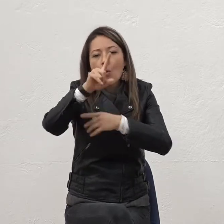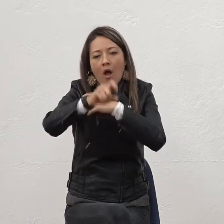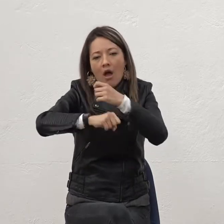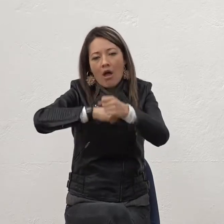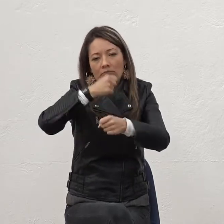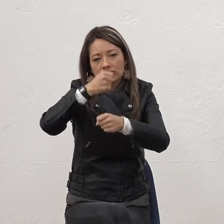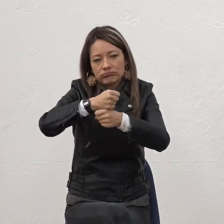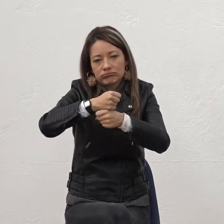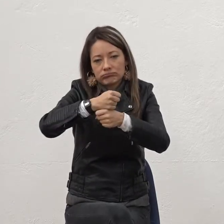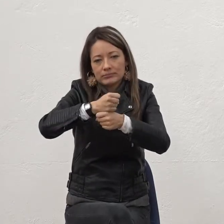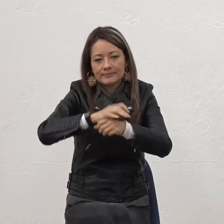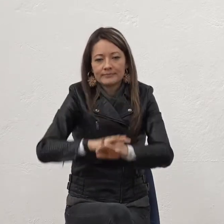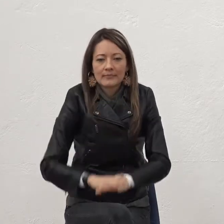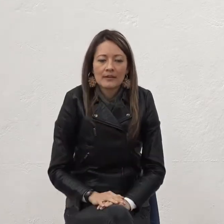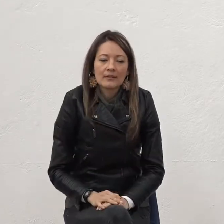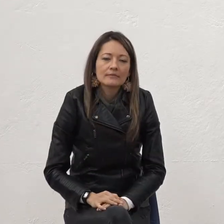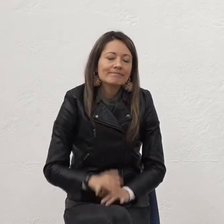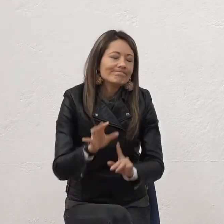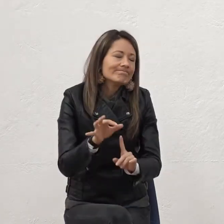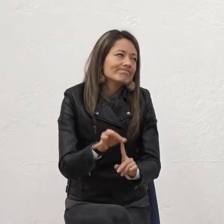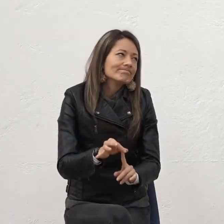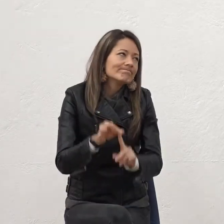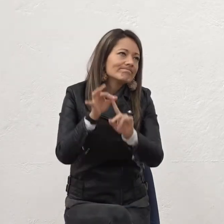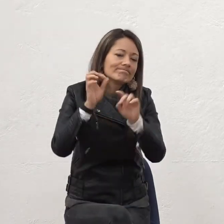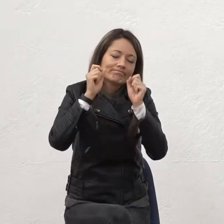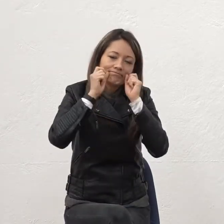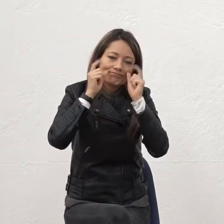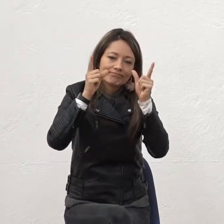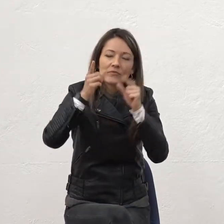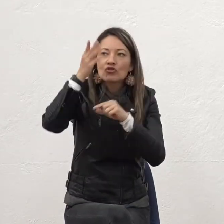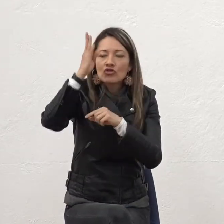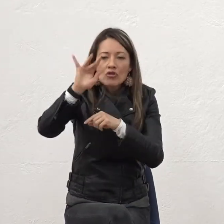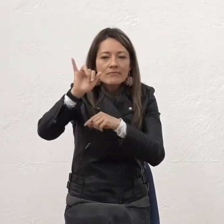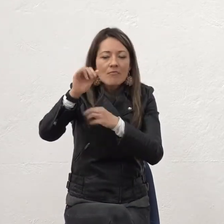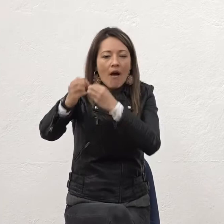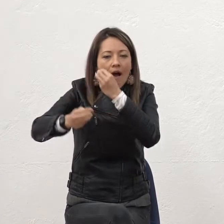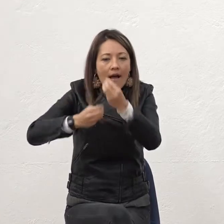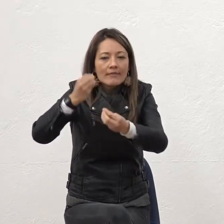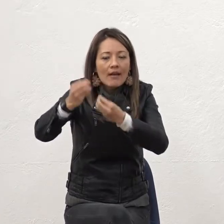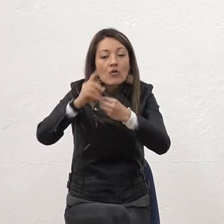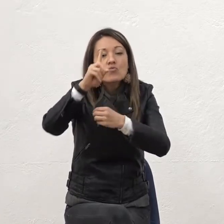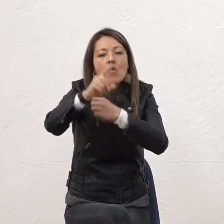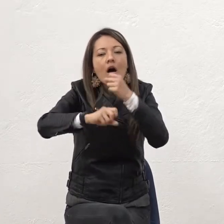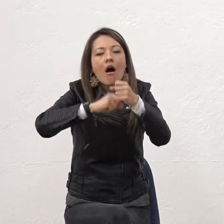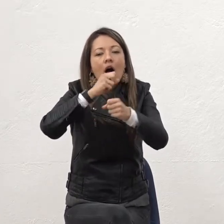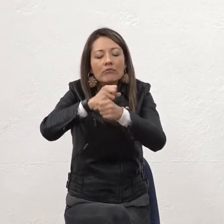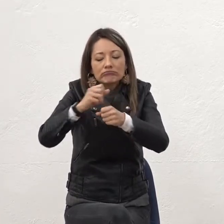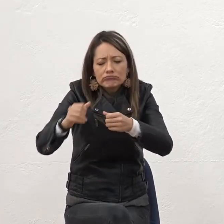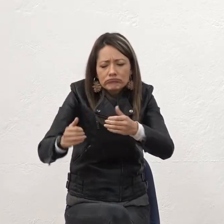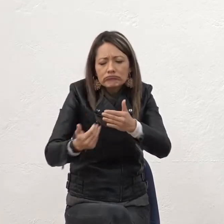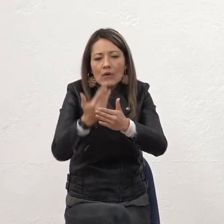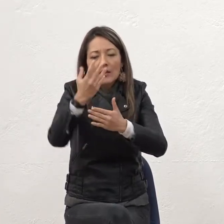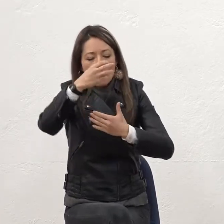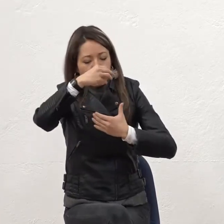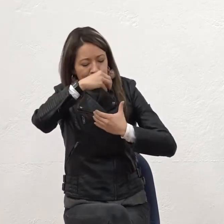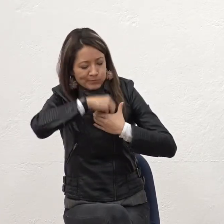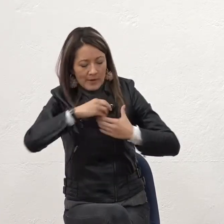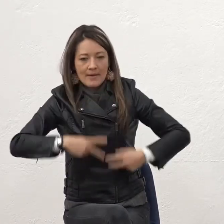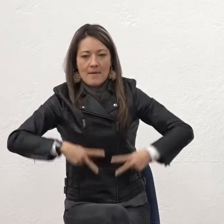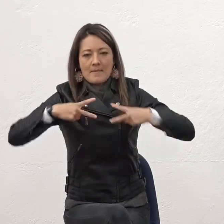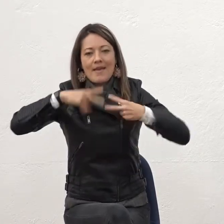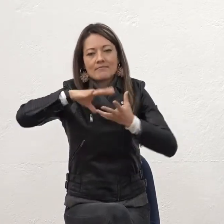año. Fue algo espectacular lo que Dios durante todo ese año empezó a hacer en nuestra